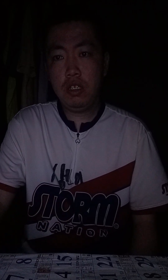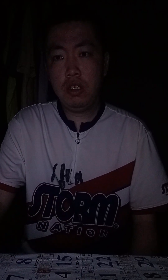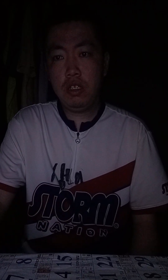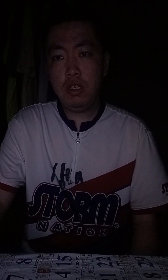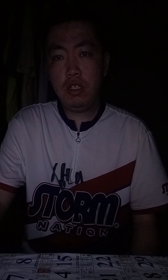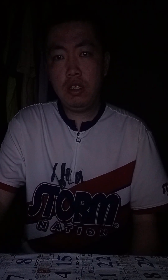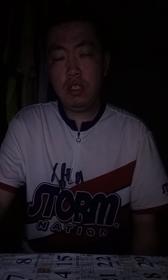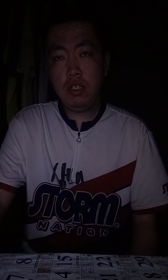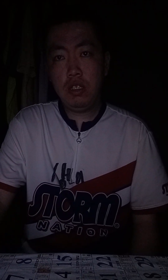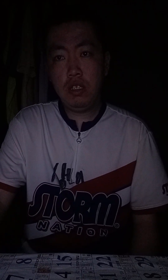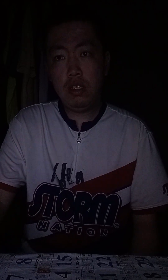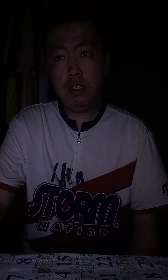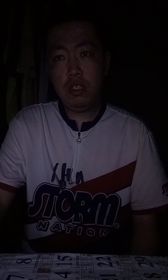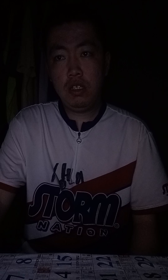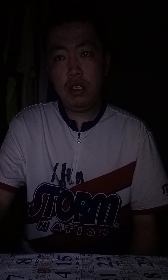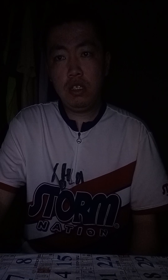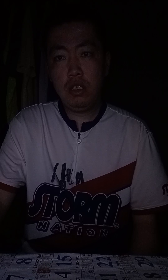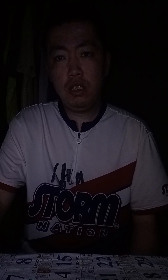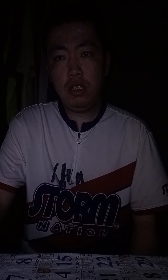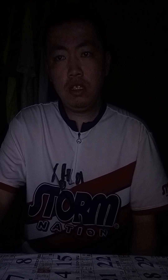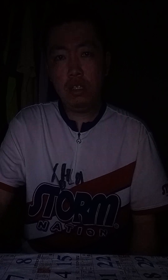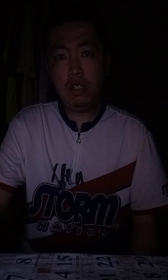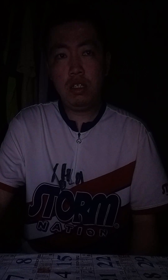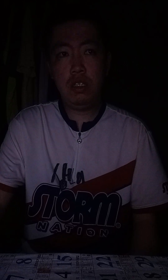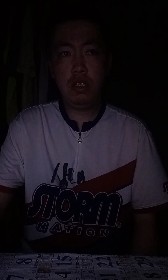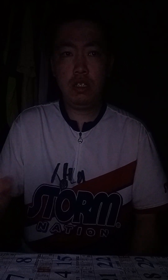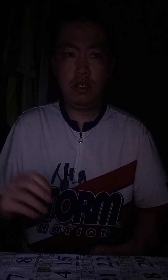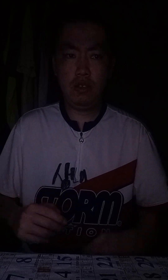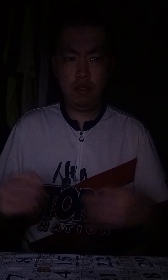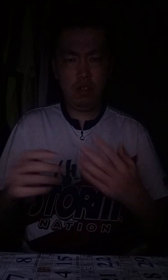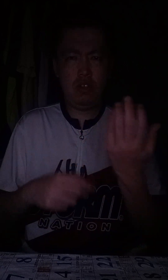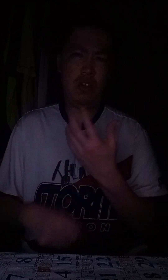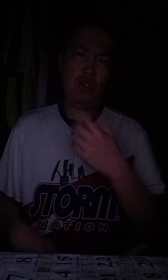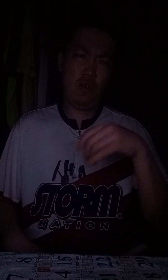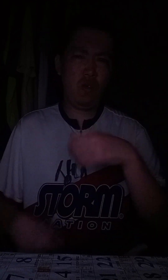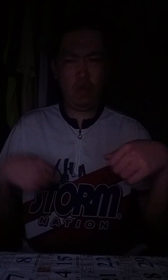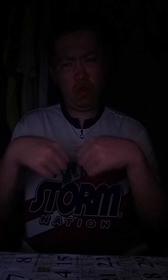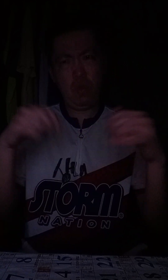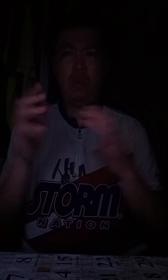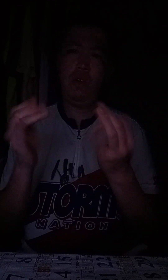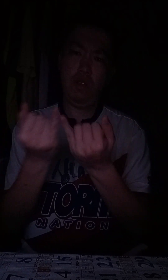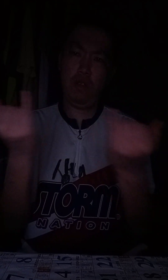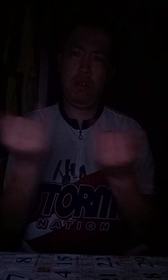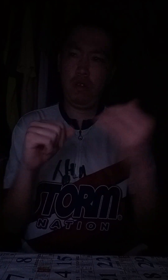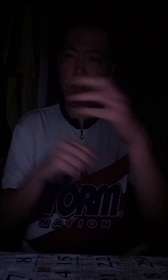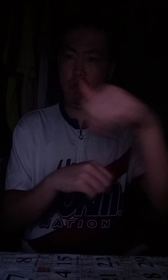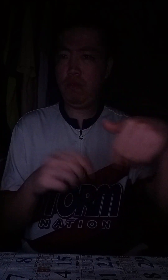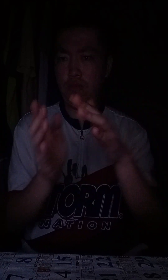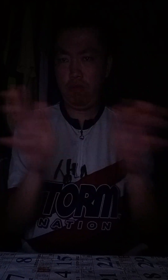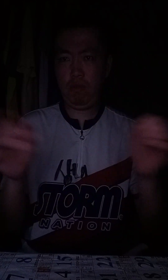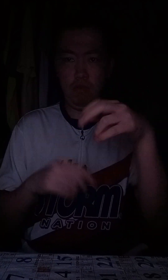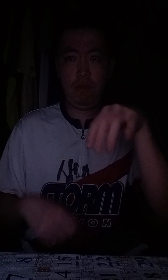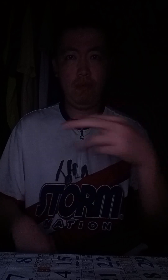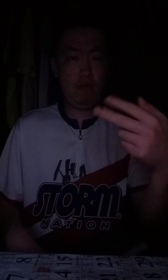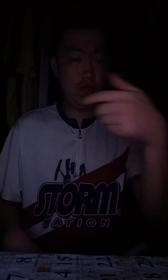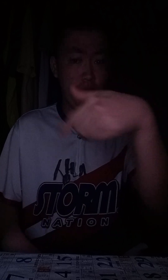자연스럽고 건강한 장미 등으로 쾌변은 안타까운 교통사고가 연일 이어지고 있습니다. 이번에는 비탈길에